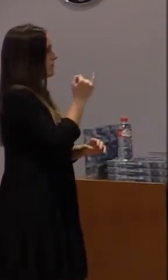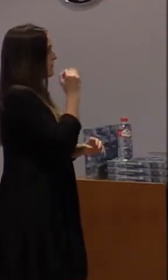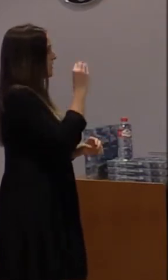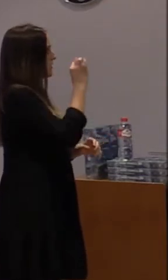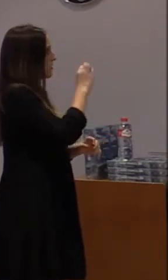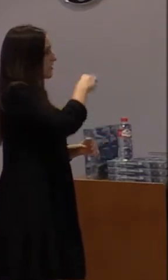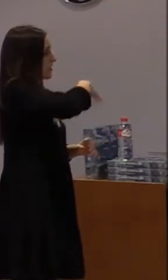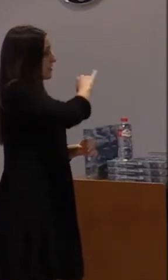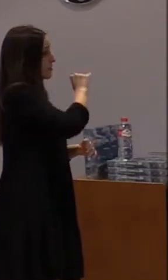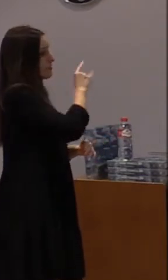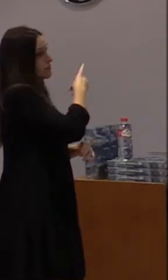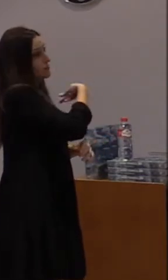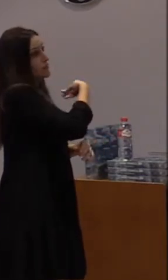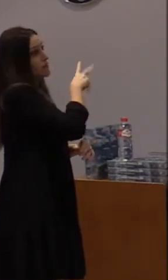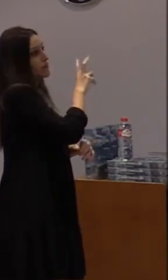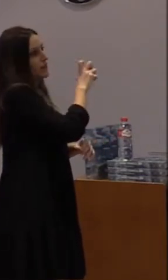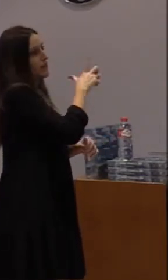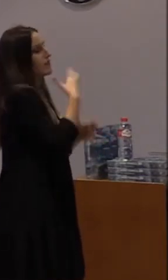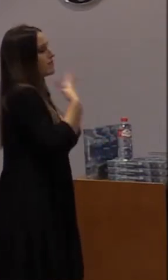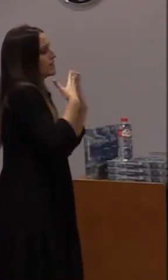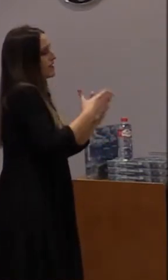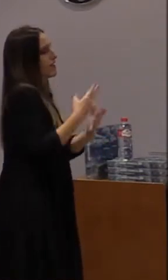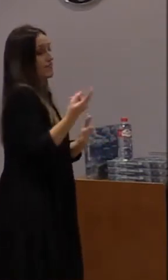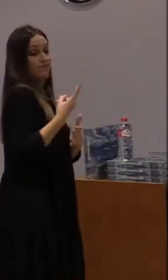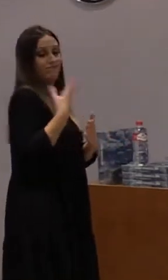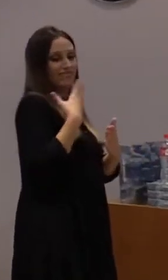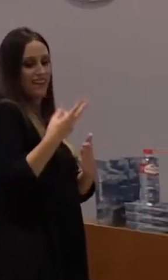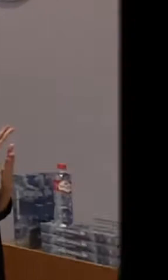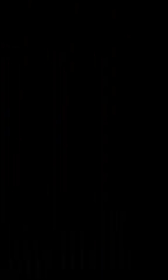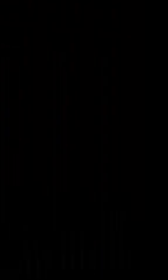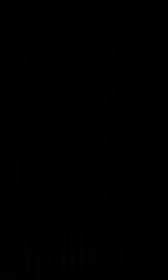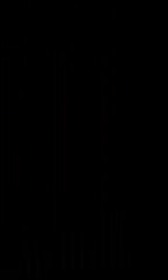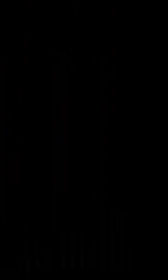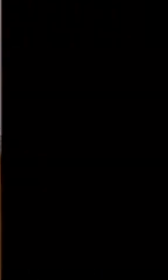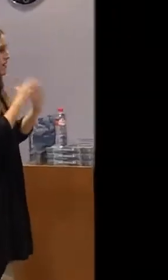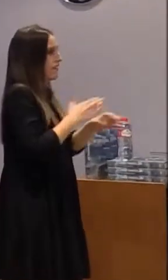escuchamos. Muchas gracias. Muchas gracias. Muchas gracias a